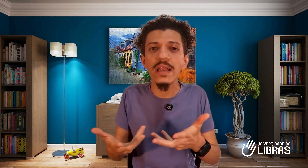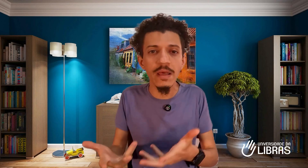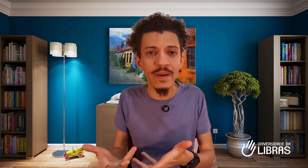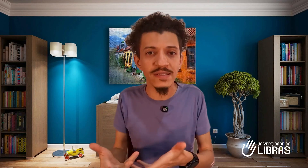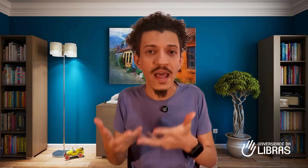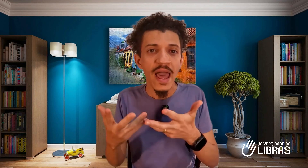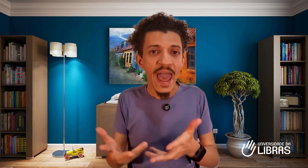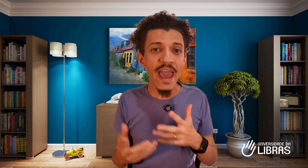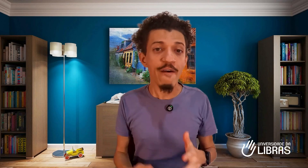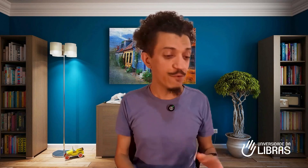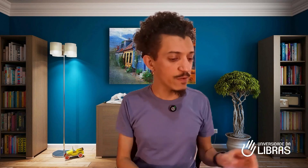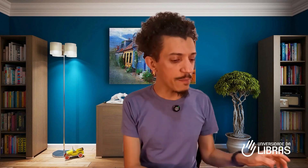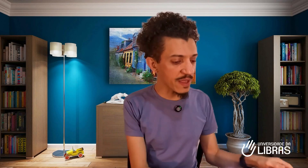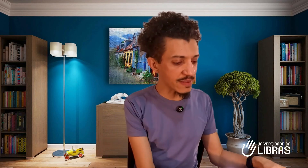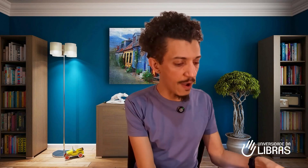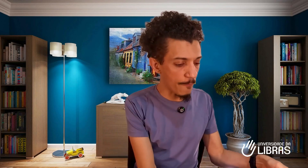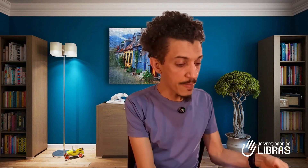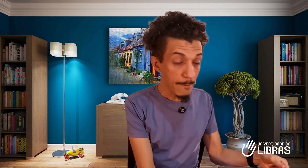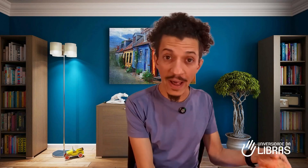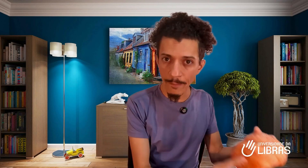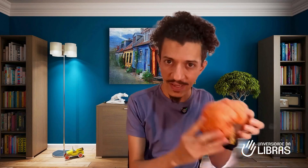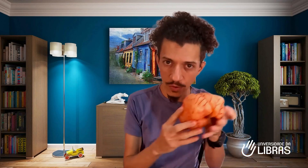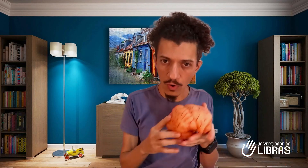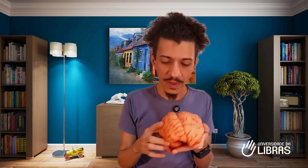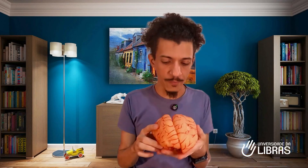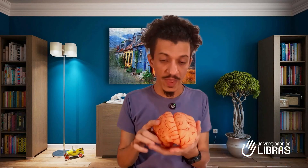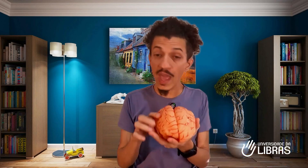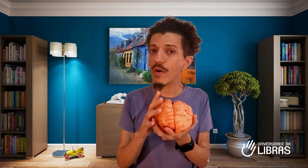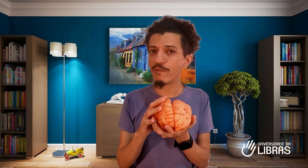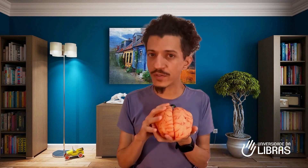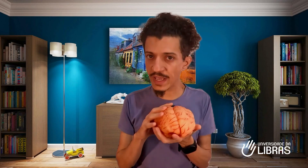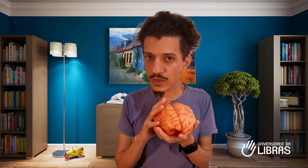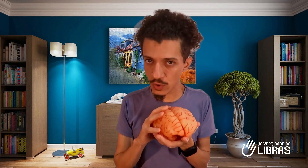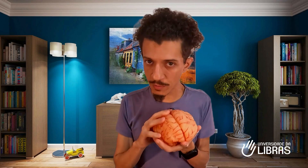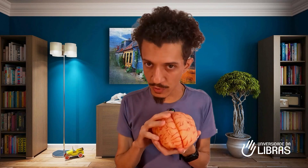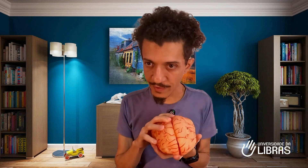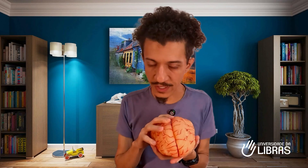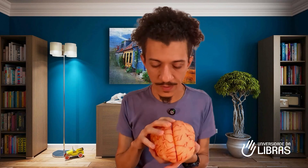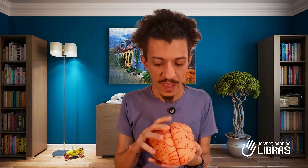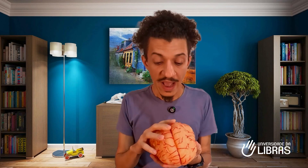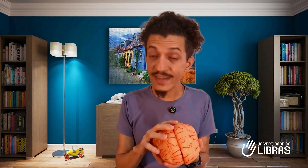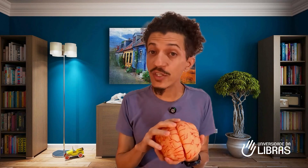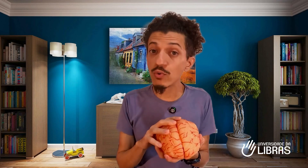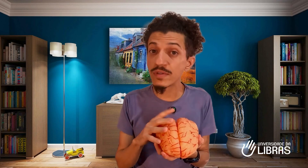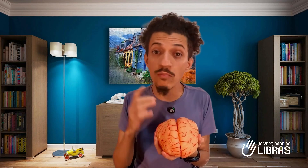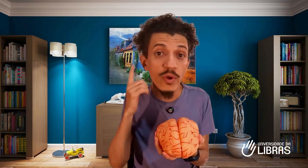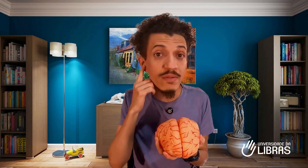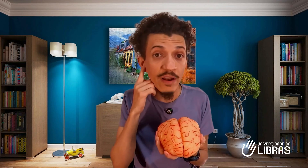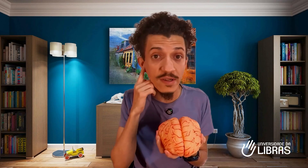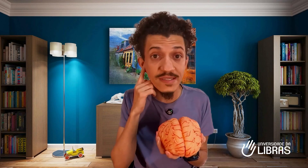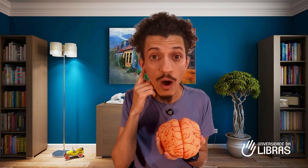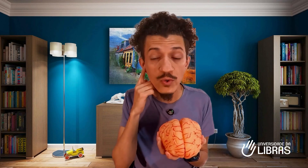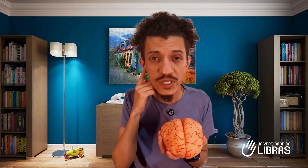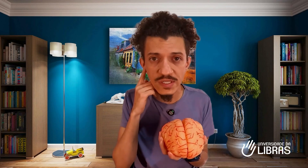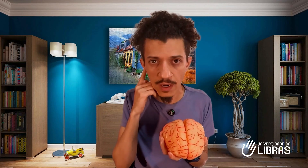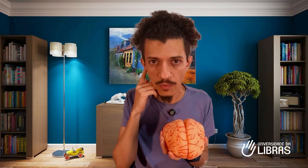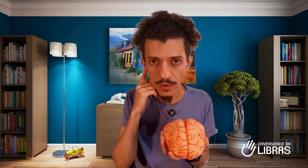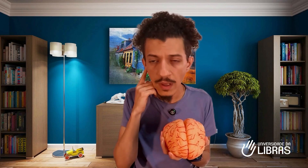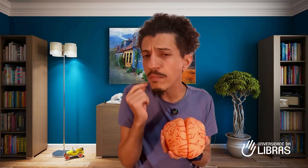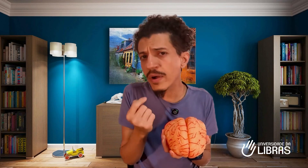Libras é fundamental. Pare e pensa comigo. Eu e você que somos ouvintes, a gente usa muito da nossa audição, porque a